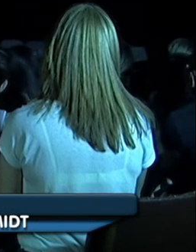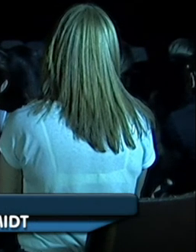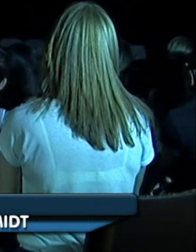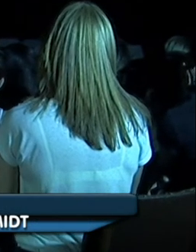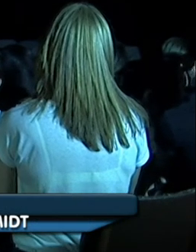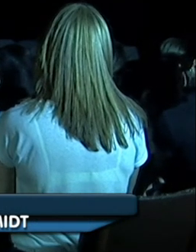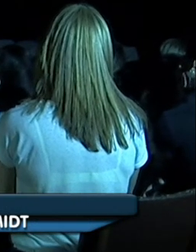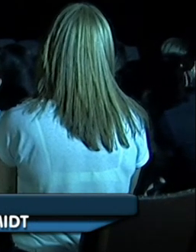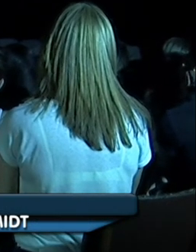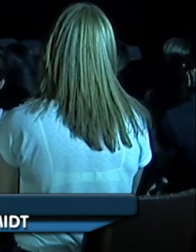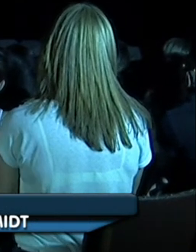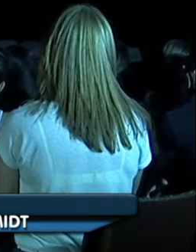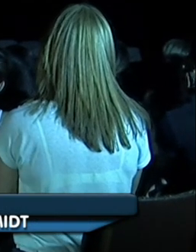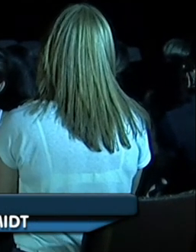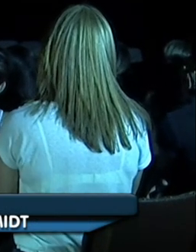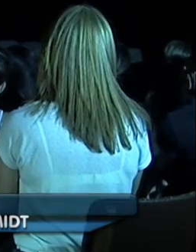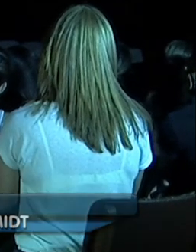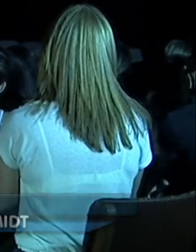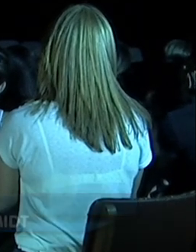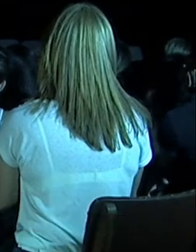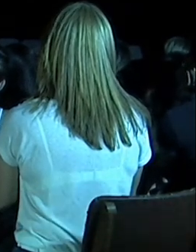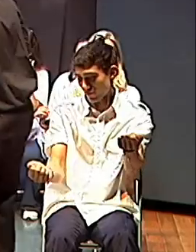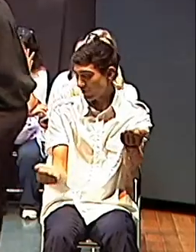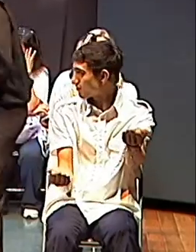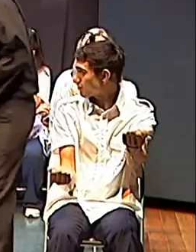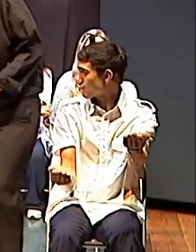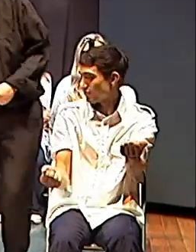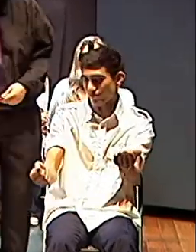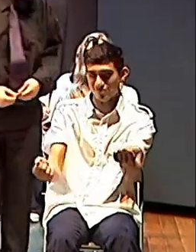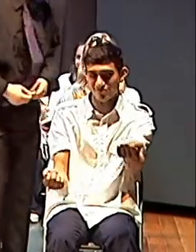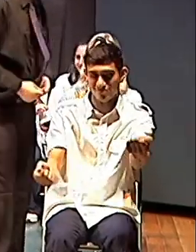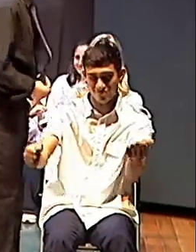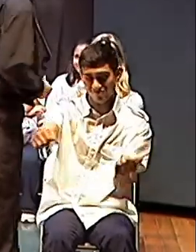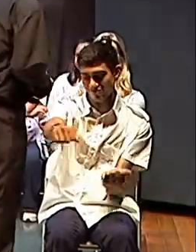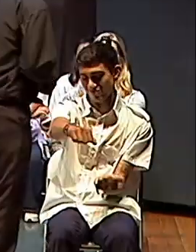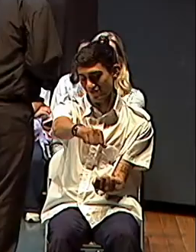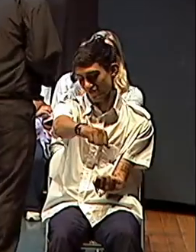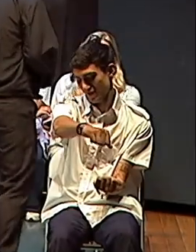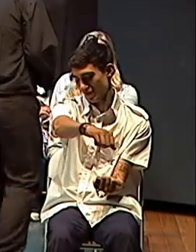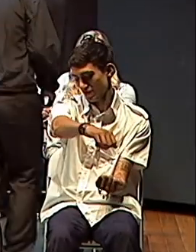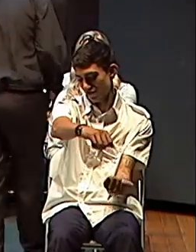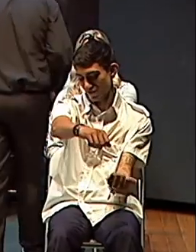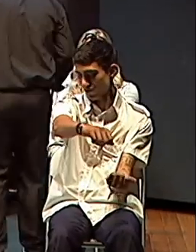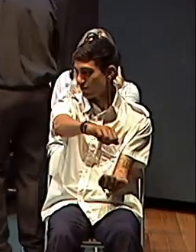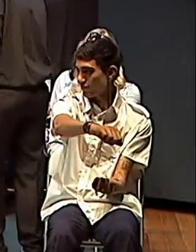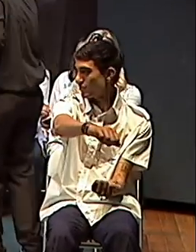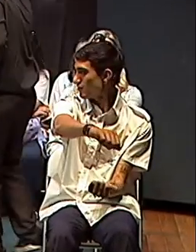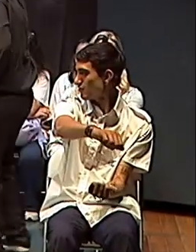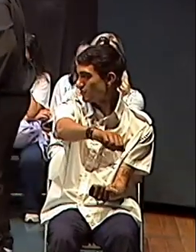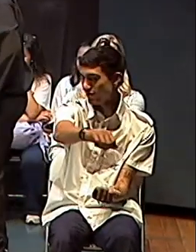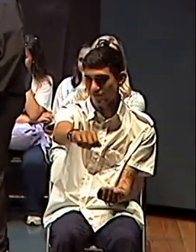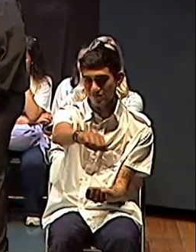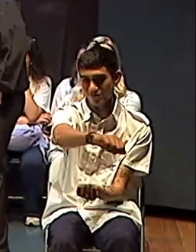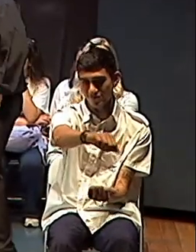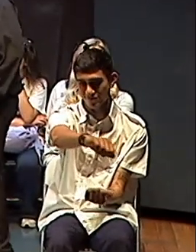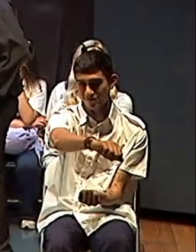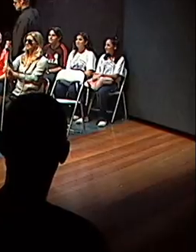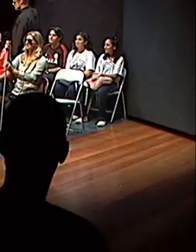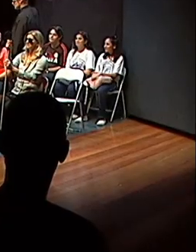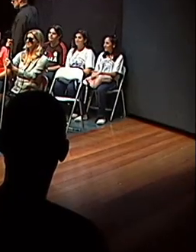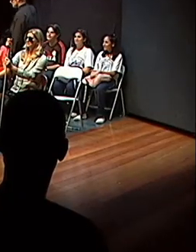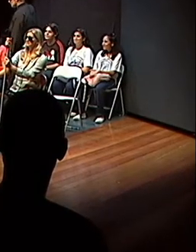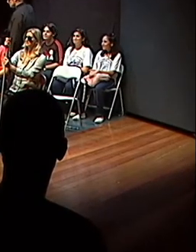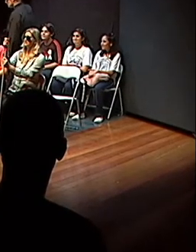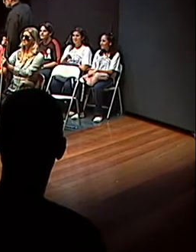independente das dificuldades todos são iguais e por fim uma peça teatral que expressou de uma forma bem humorada